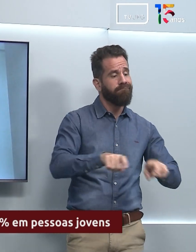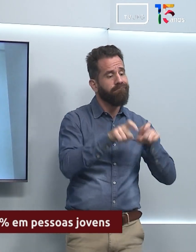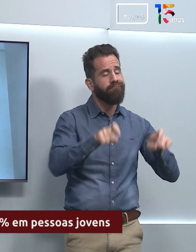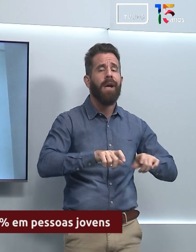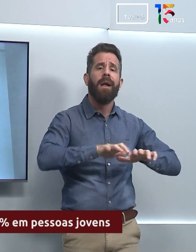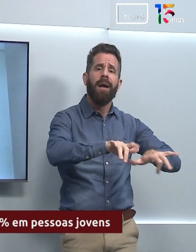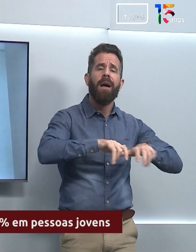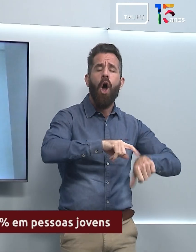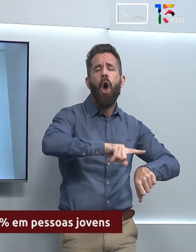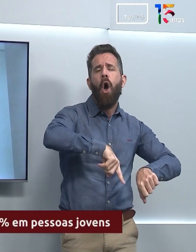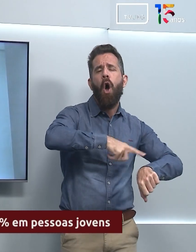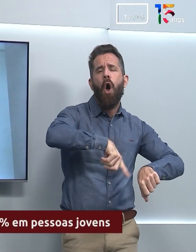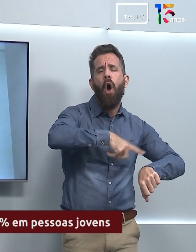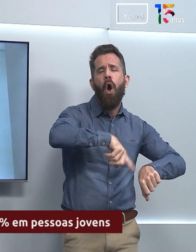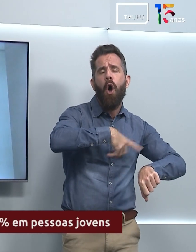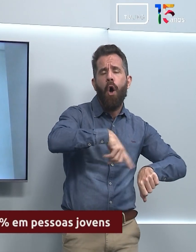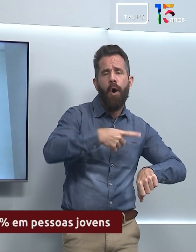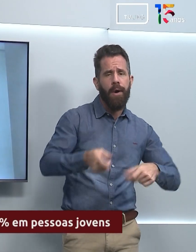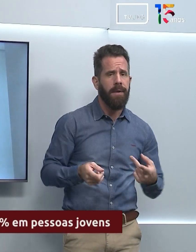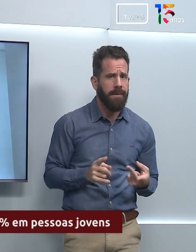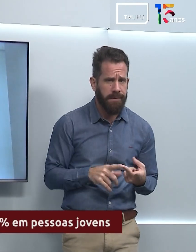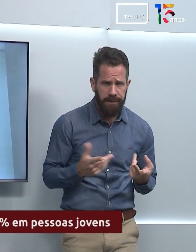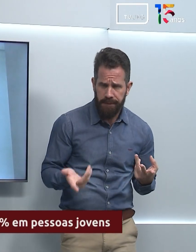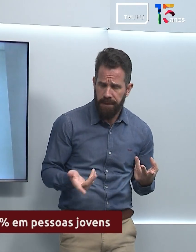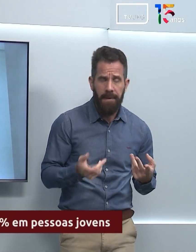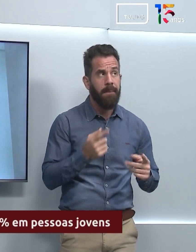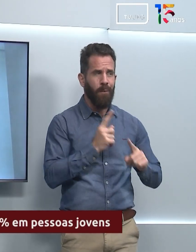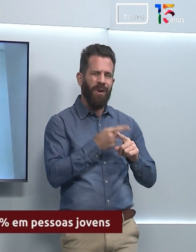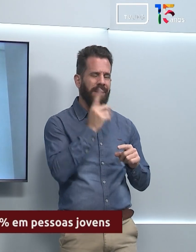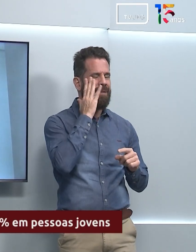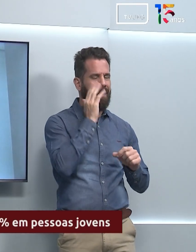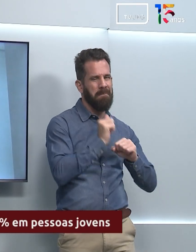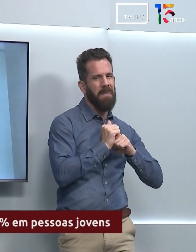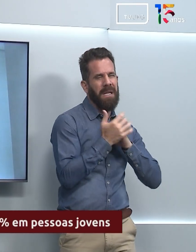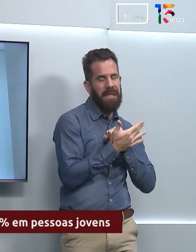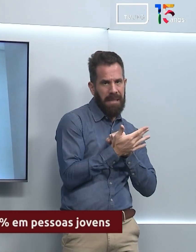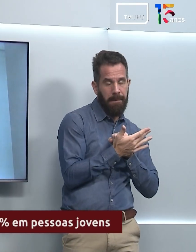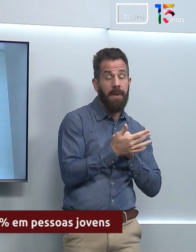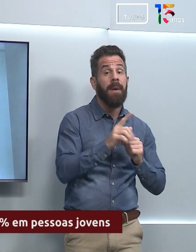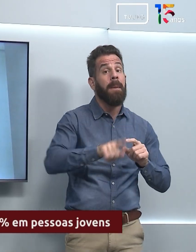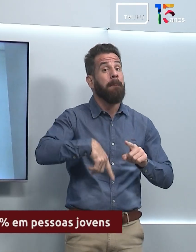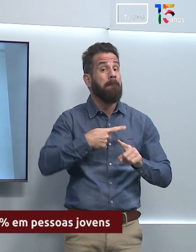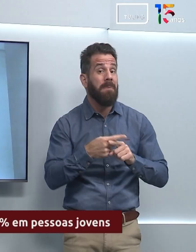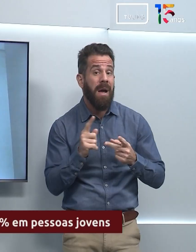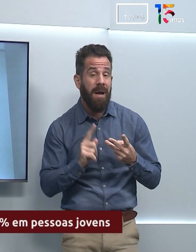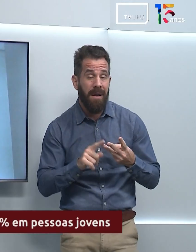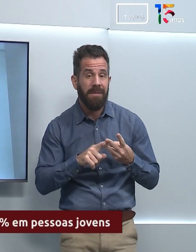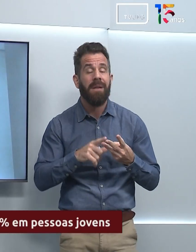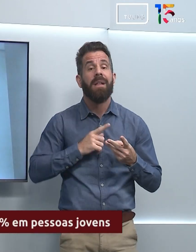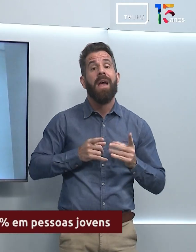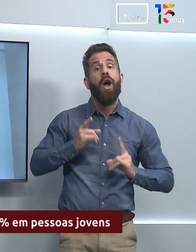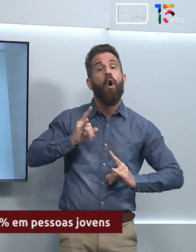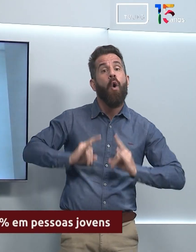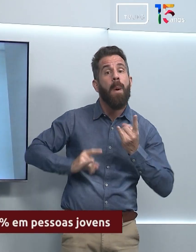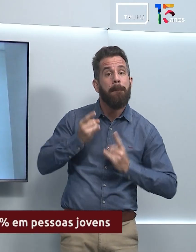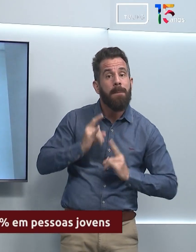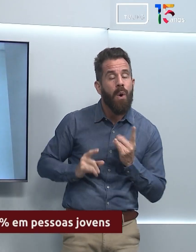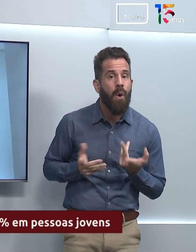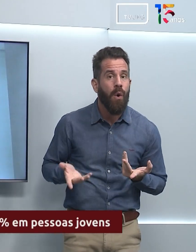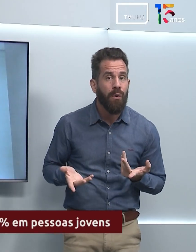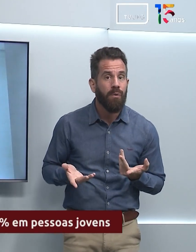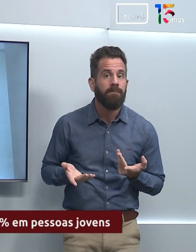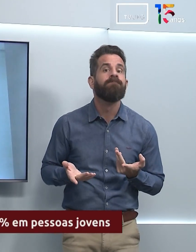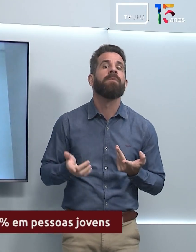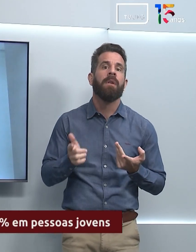office, entre outras circunstâncias, o uso abusivo de hormônios, de substâncias psicoativas,